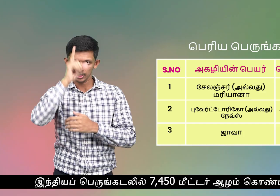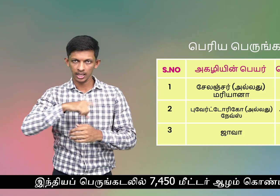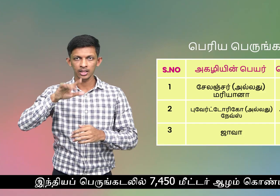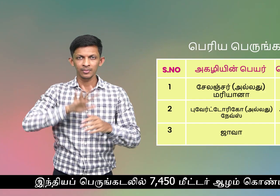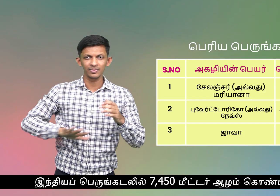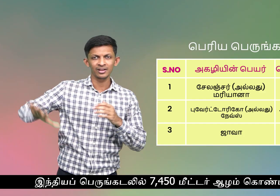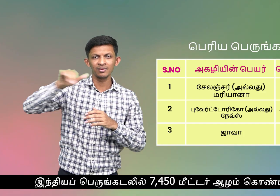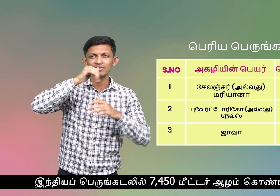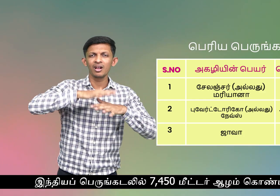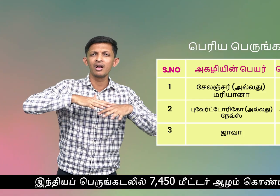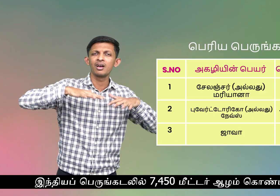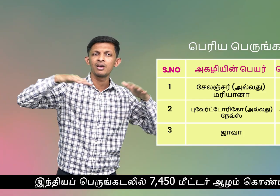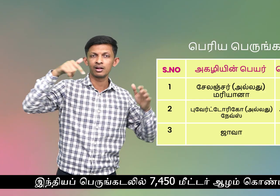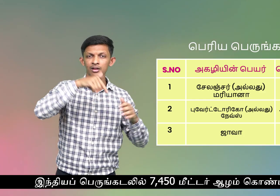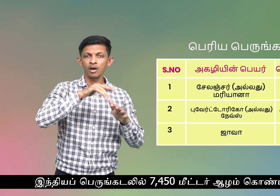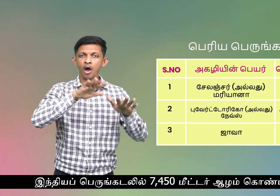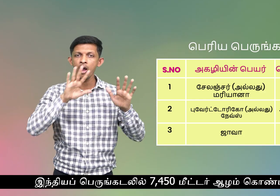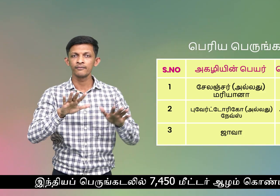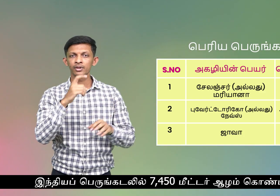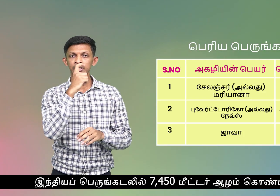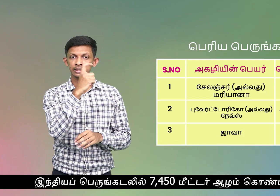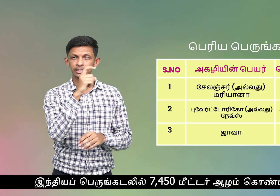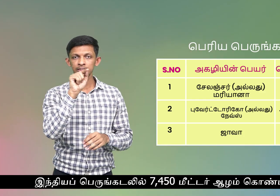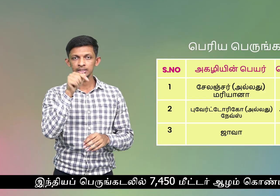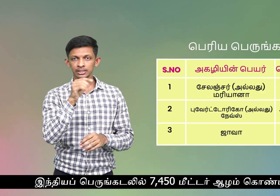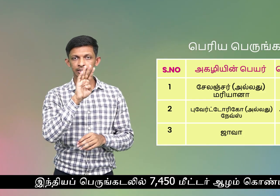7,450 மீட்டர் ஆழம் கொண்ட ஜவா அகழி.